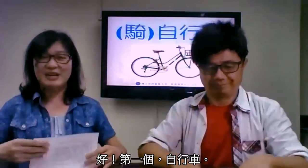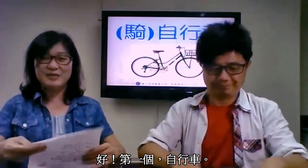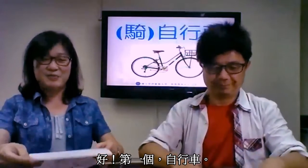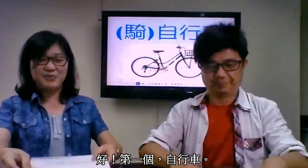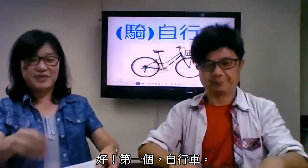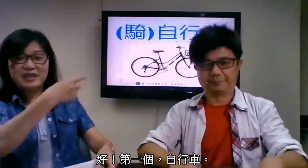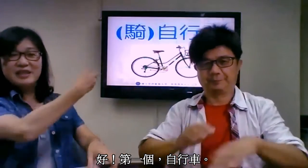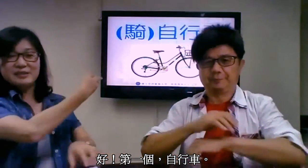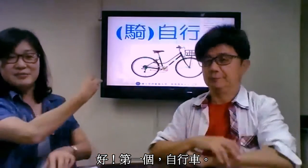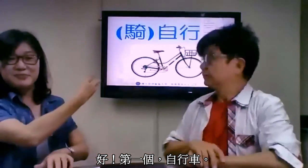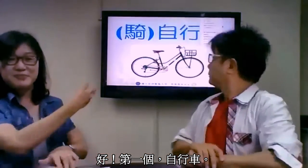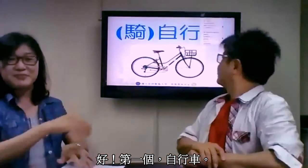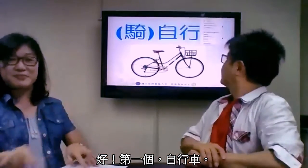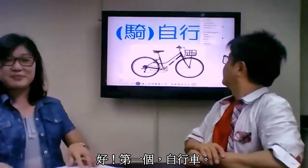好，第一个，